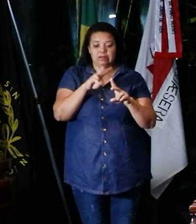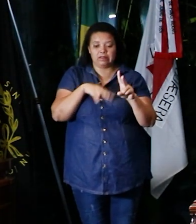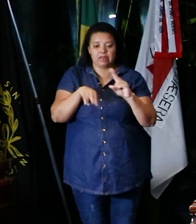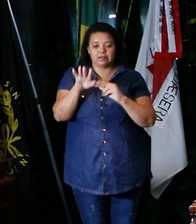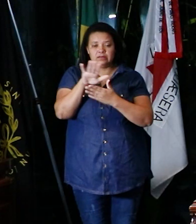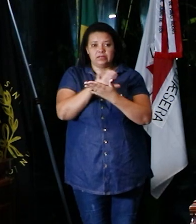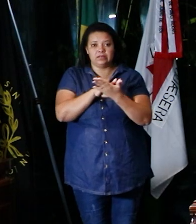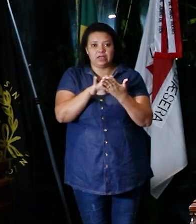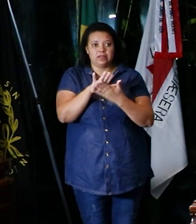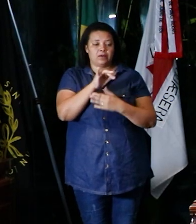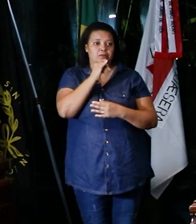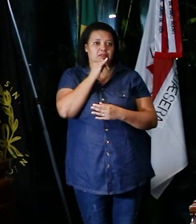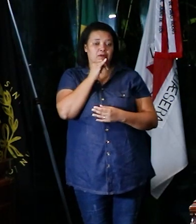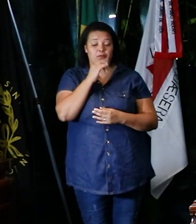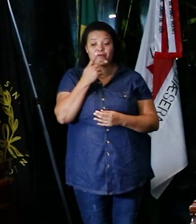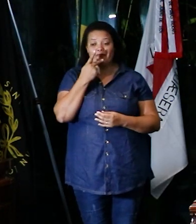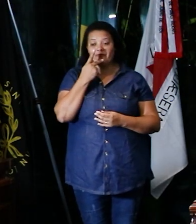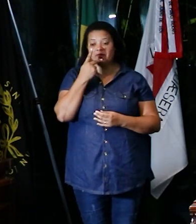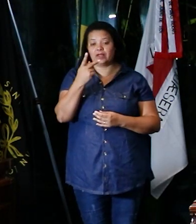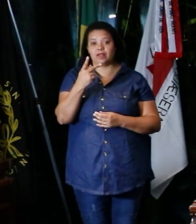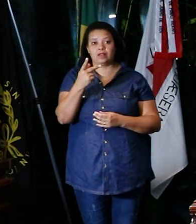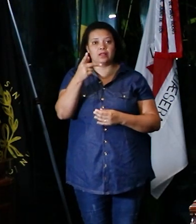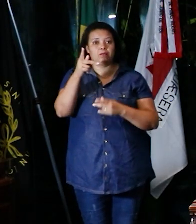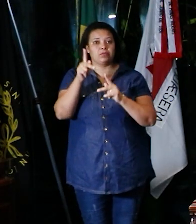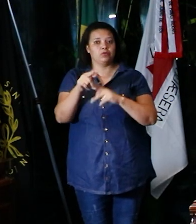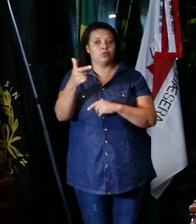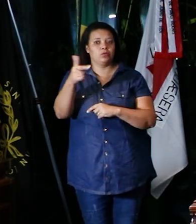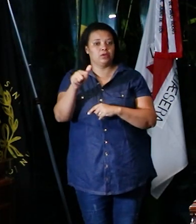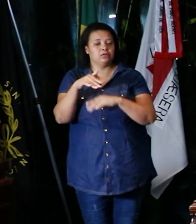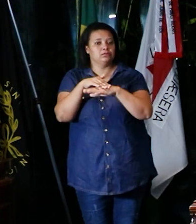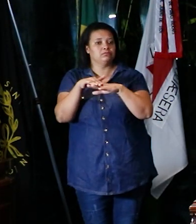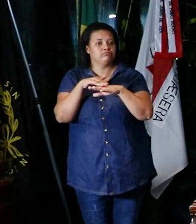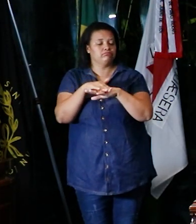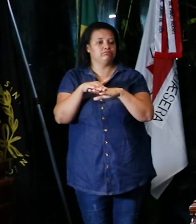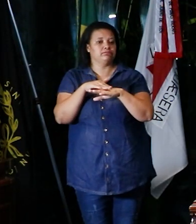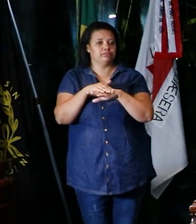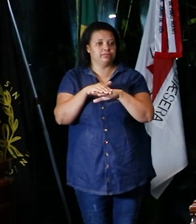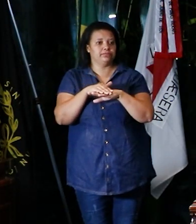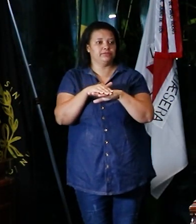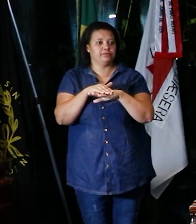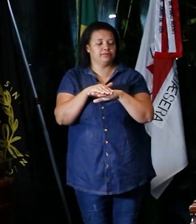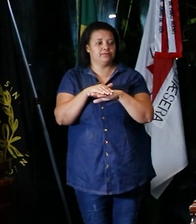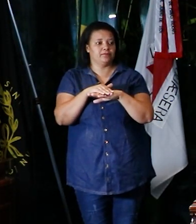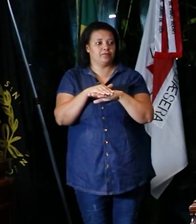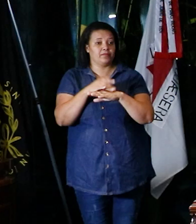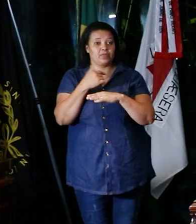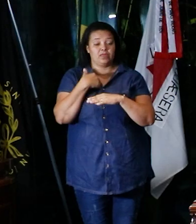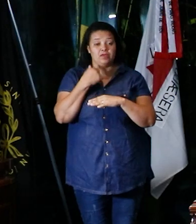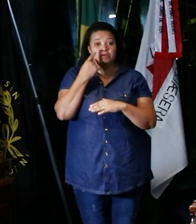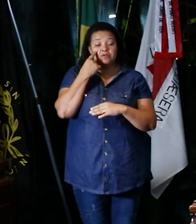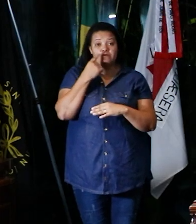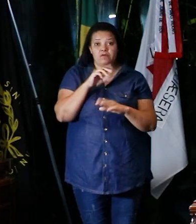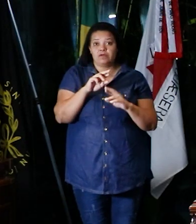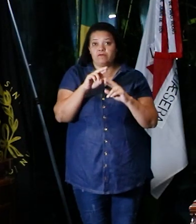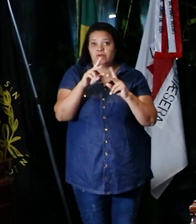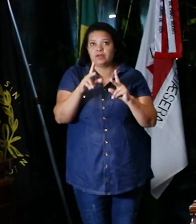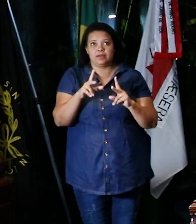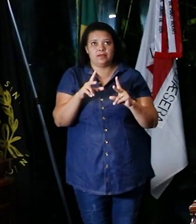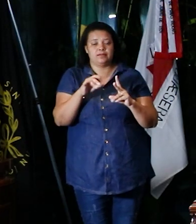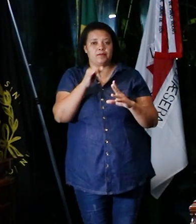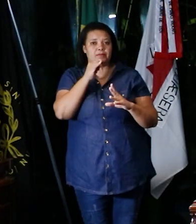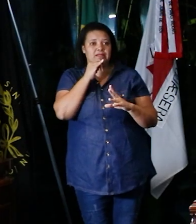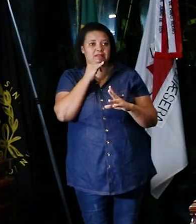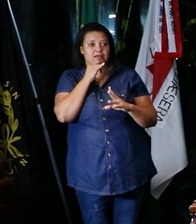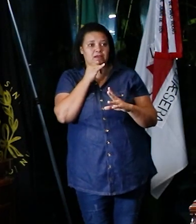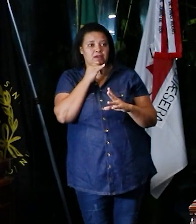a gente fala para o outro que faz crônica, não é? Eu não vejo diferença de qualidade